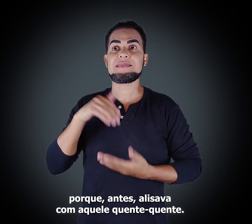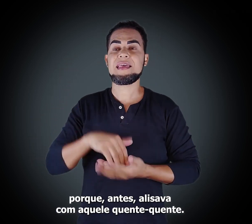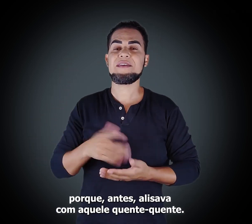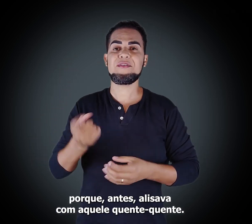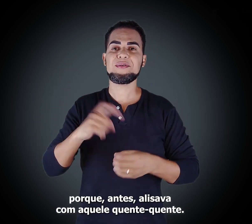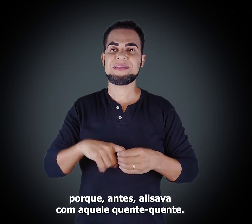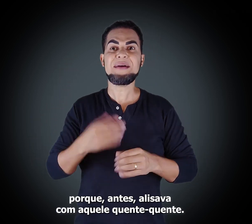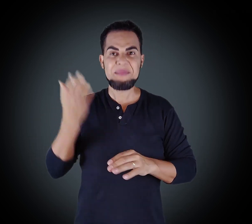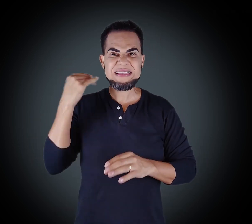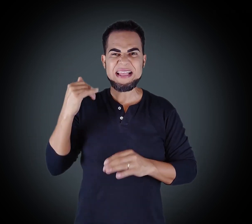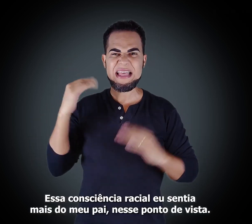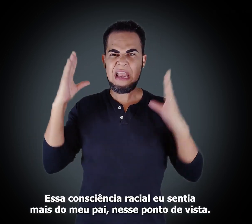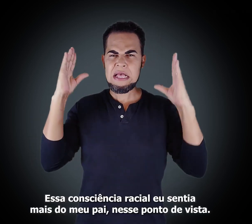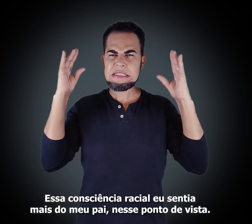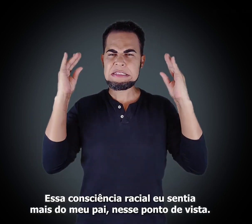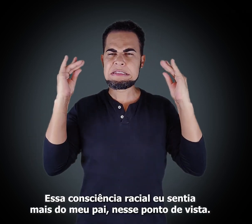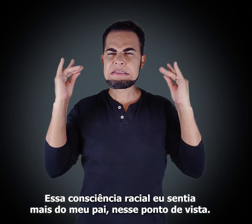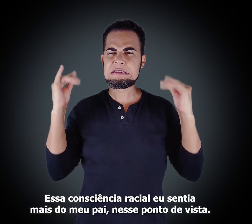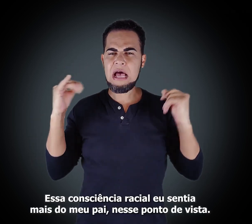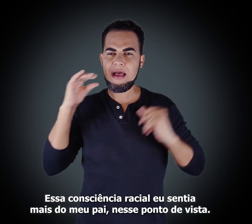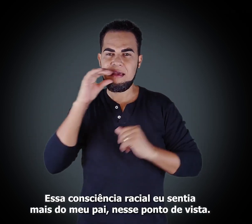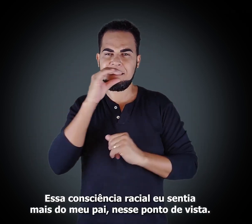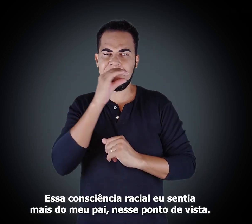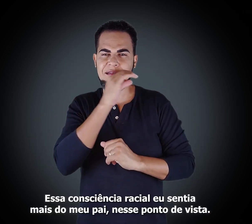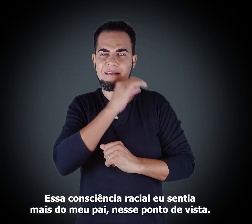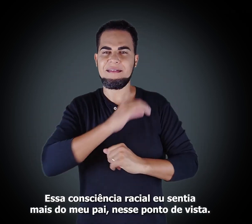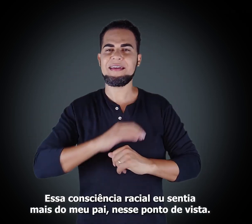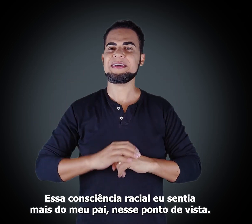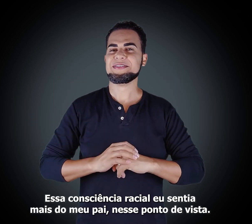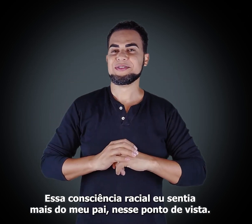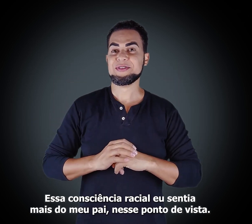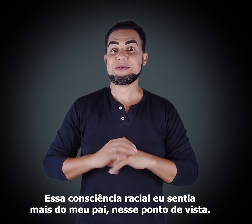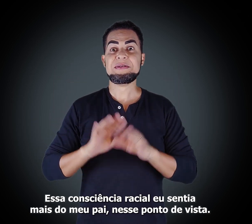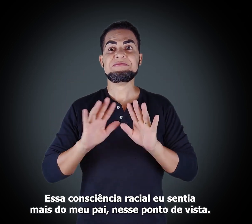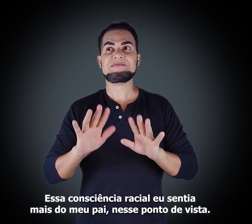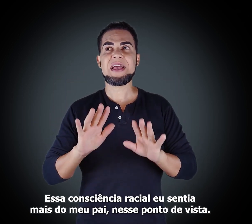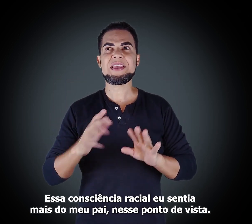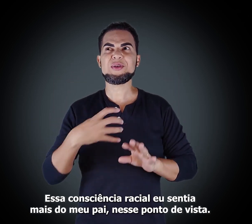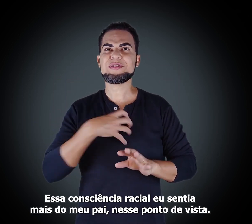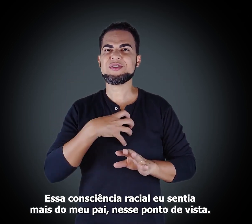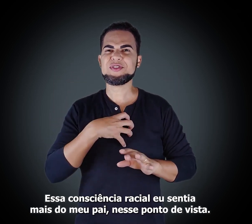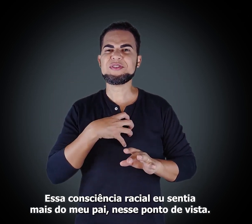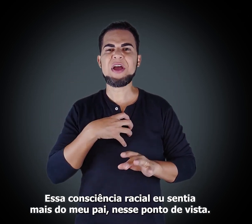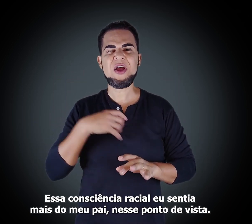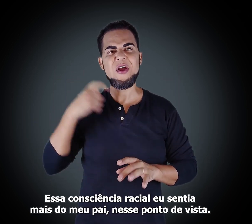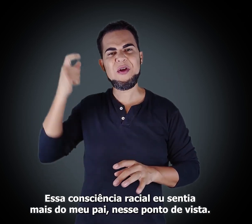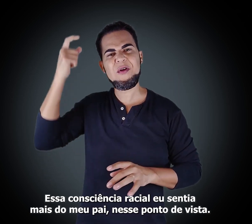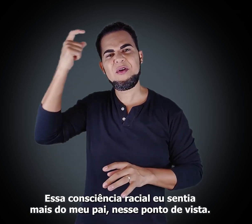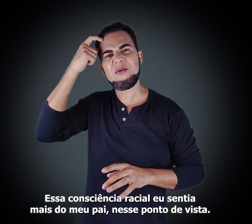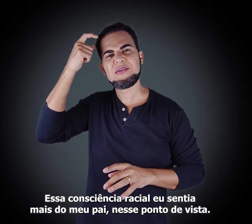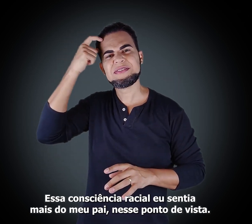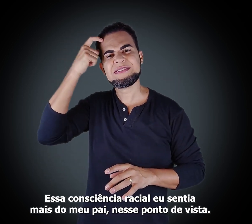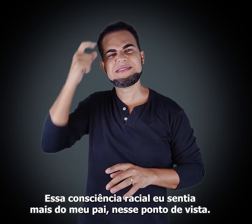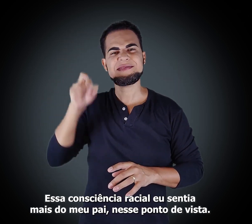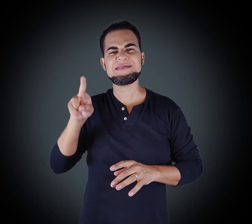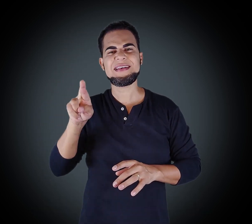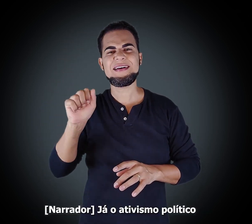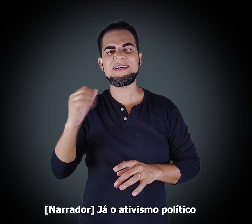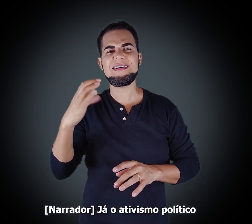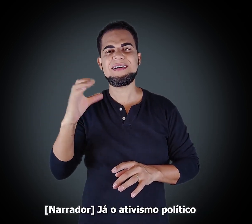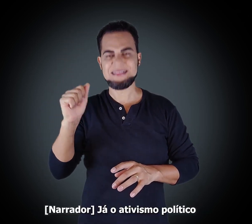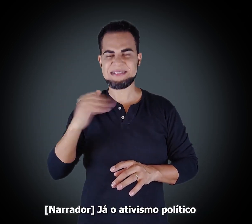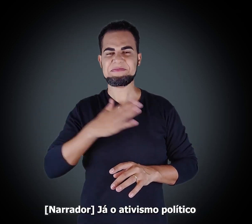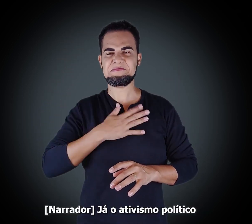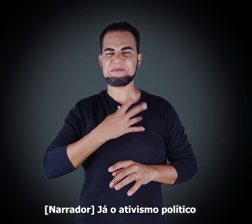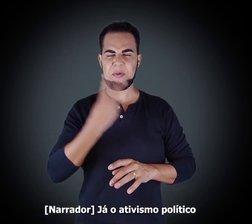aquele pente quente. Aí, essa consciência racial eu sentia mais do meu pai, nesse ponto de vista.